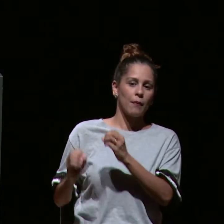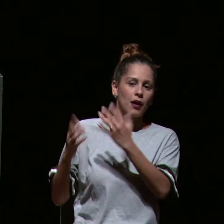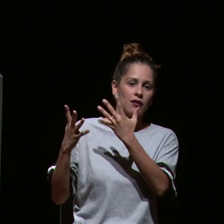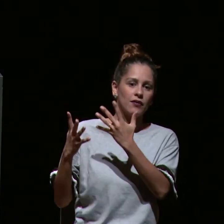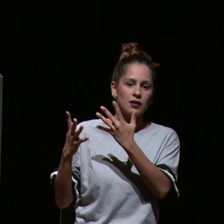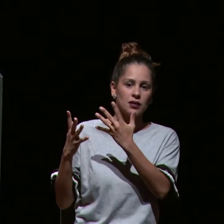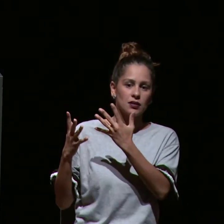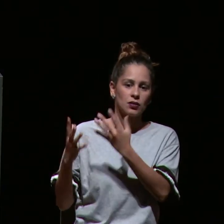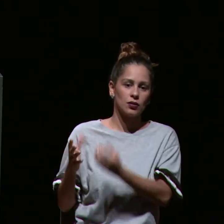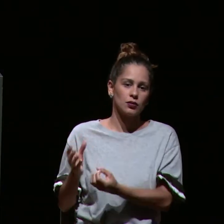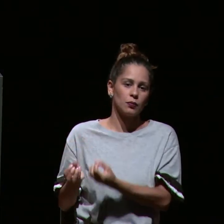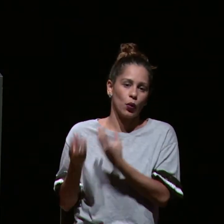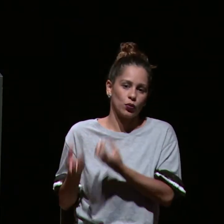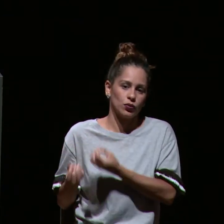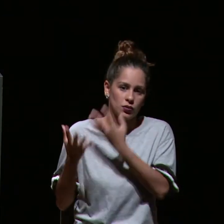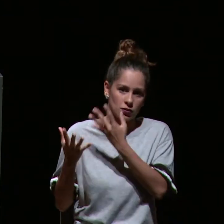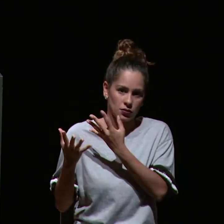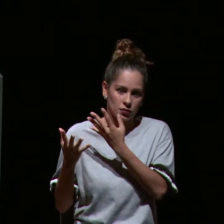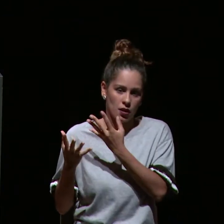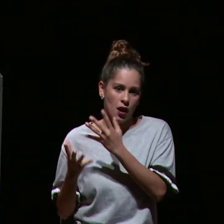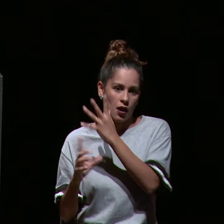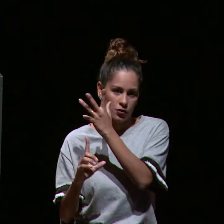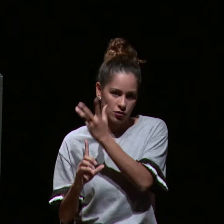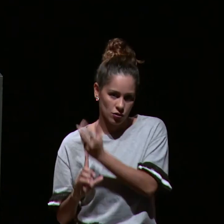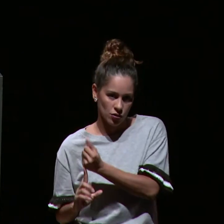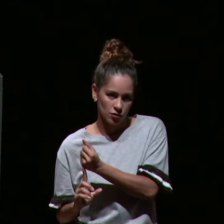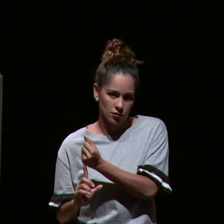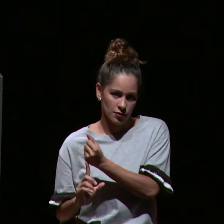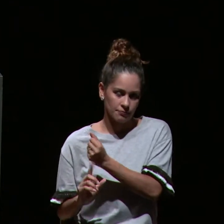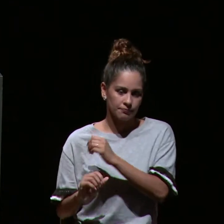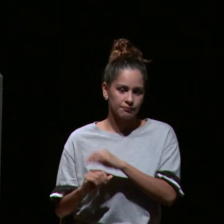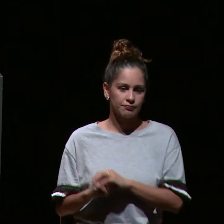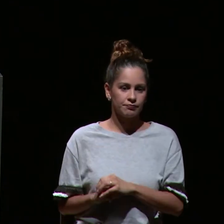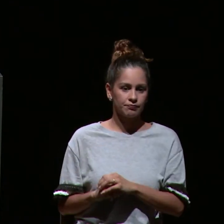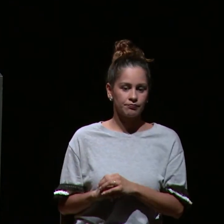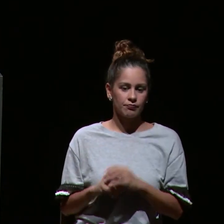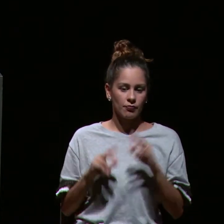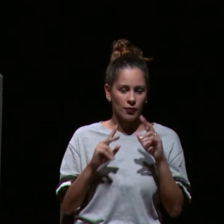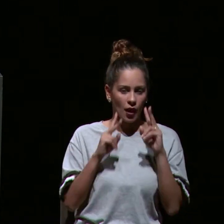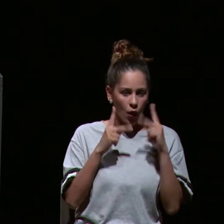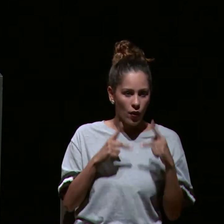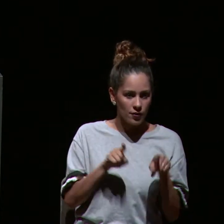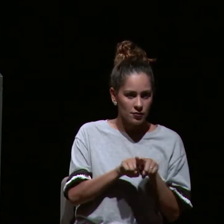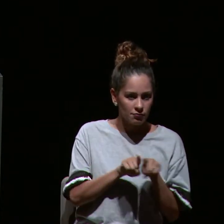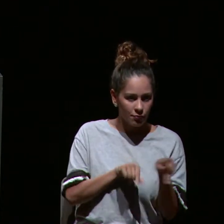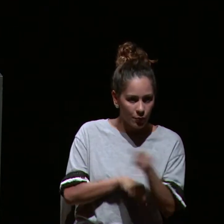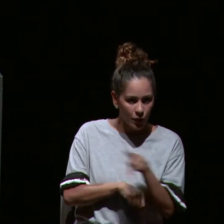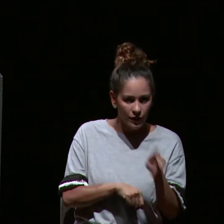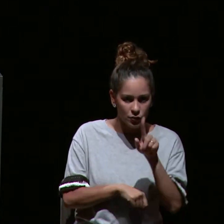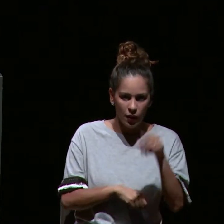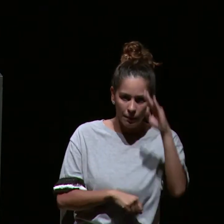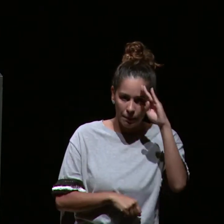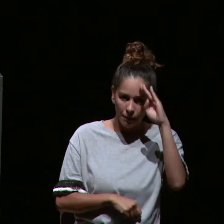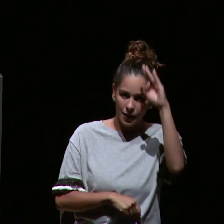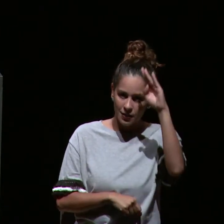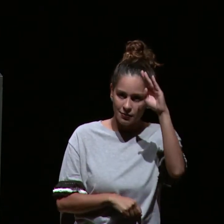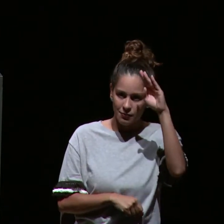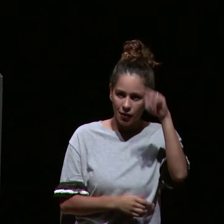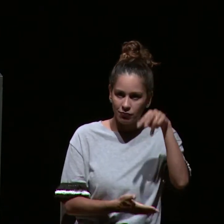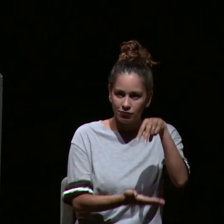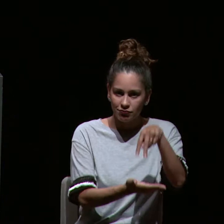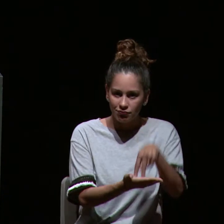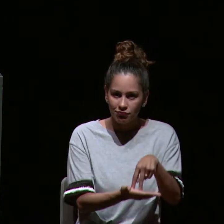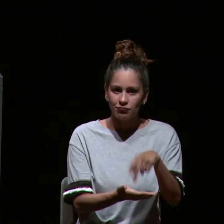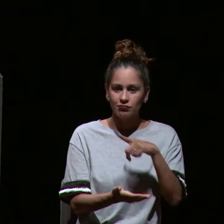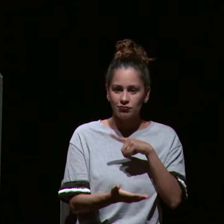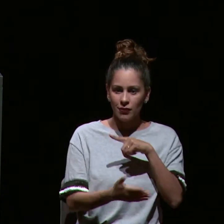historicamente marginalizadas. Ao reconhecer os professores como agentes principais dessa interlocução entre saber e os materiais de apoio e